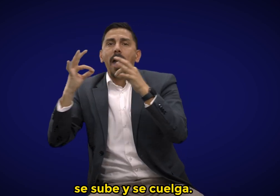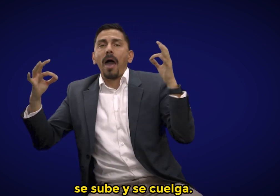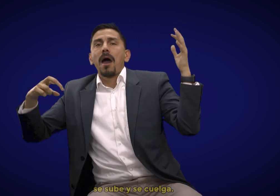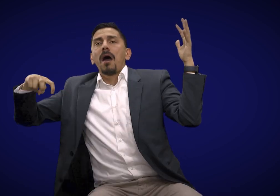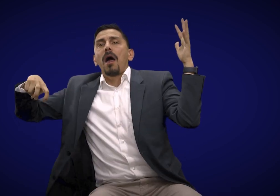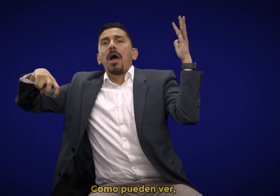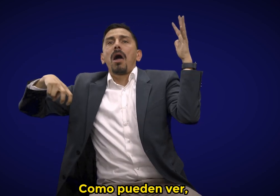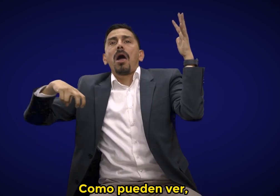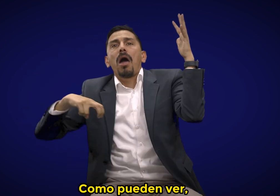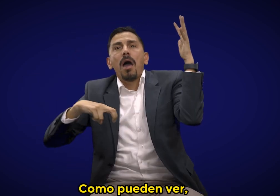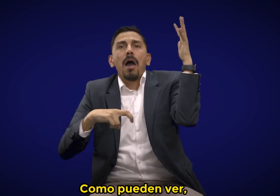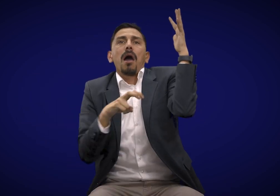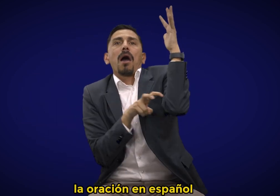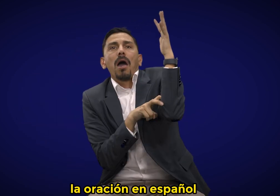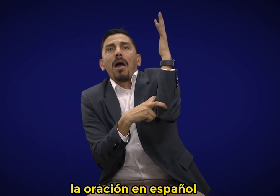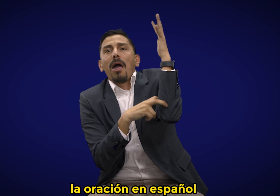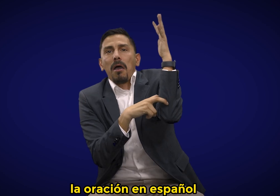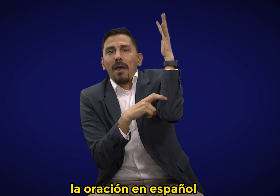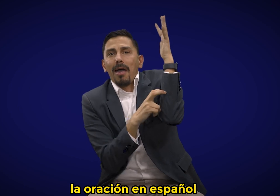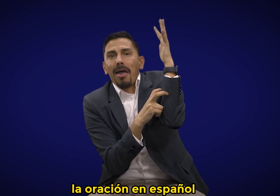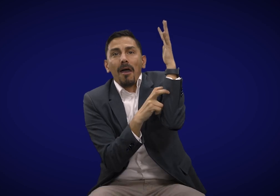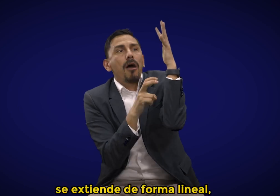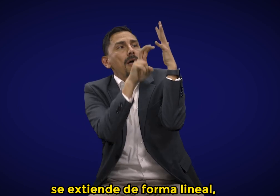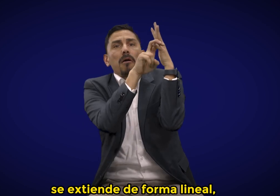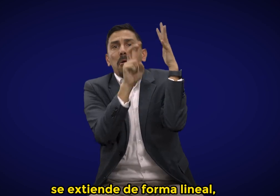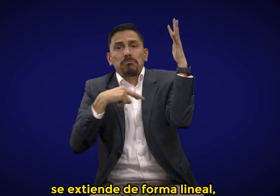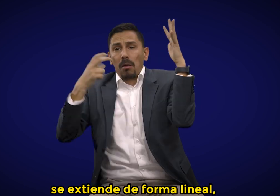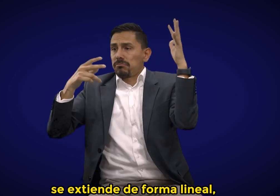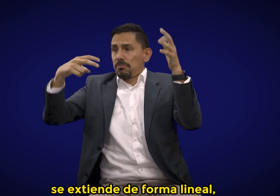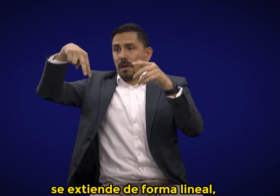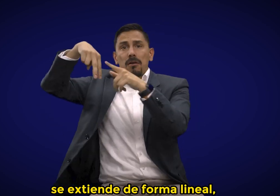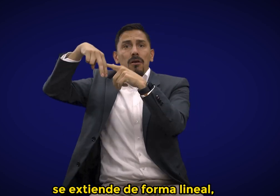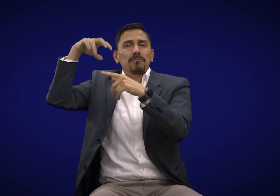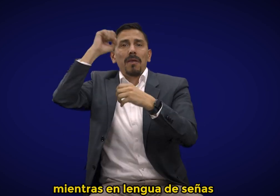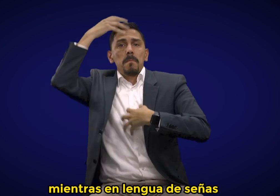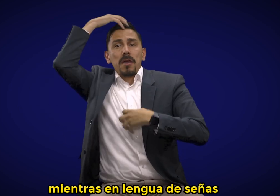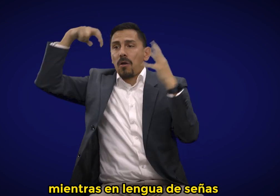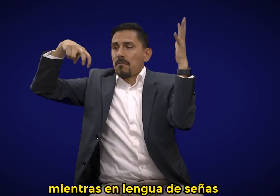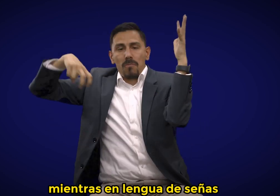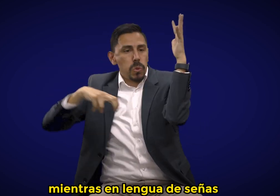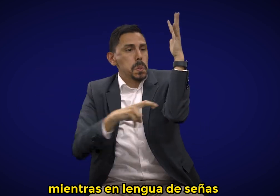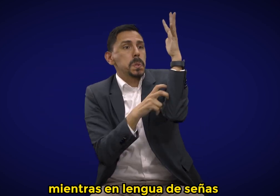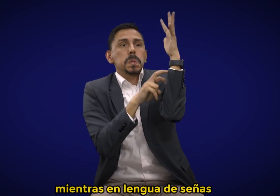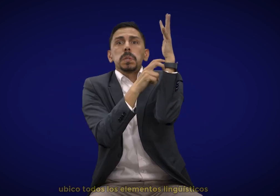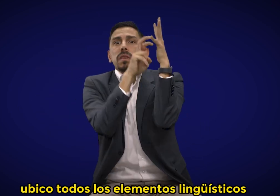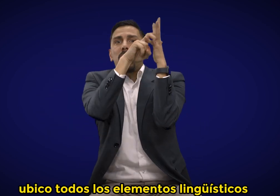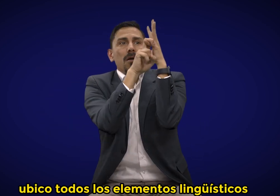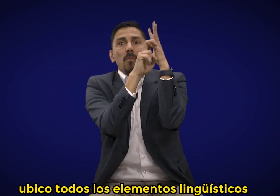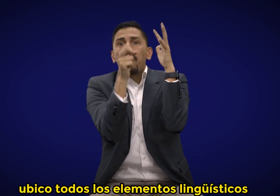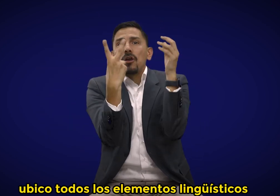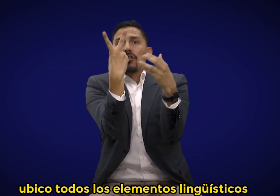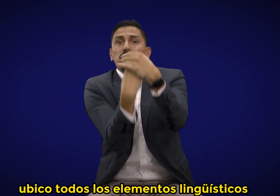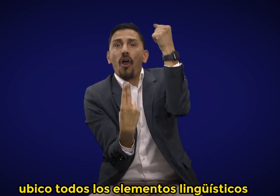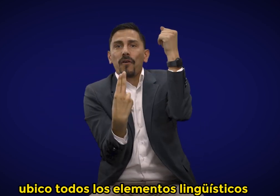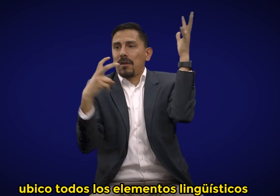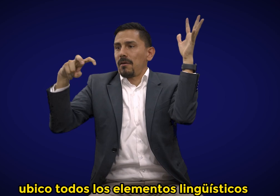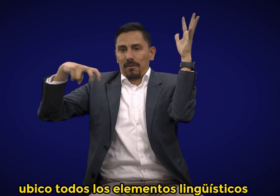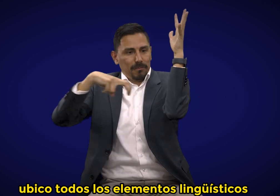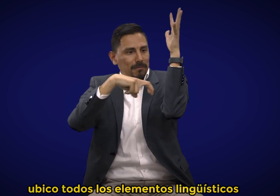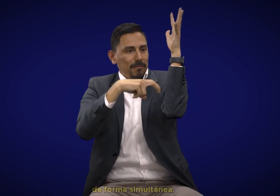cuelga. Como pueden ver, la oración en español se extiende de forma lineal, mientras en lengua de señas ubico todos los elementos lingüísticos de